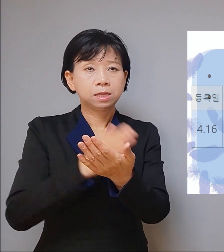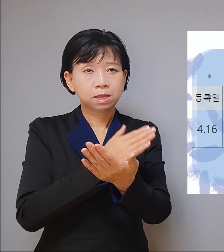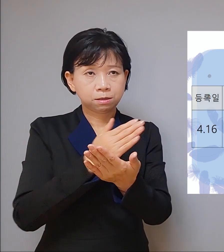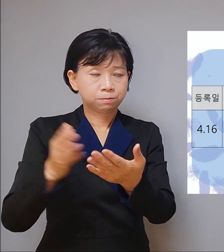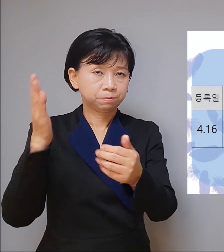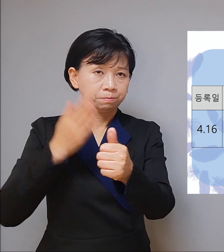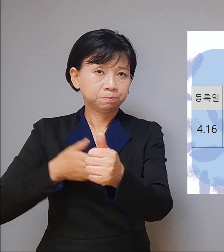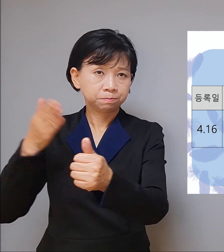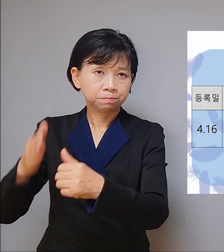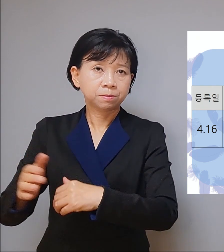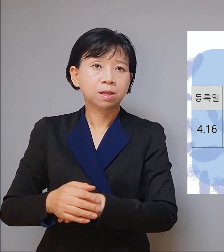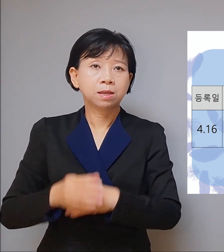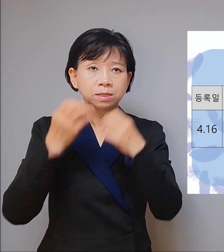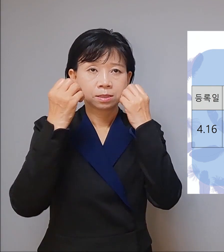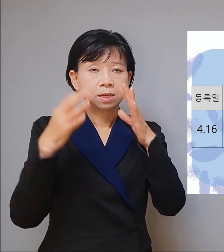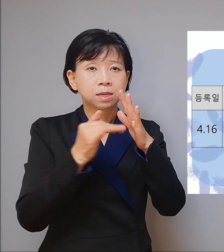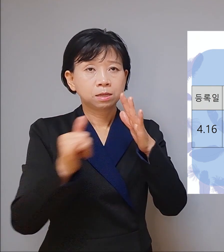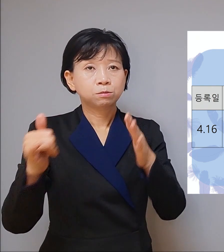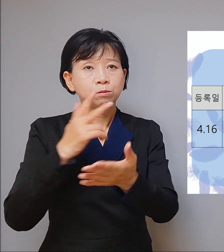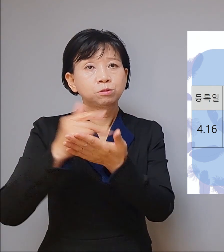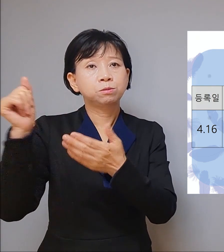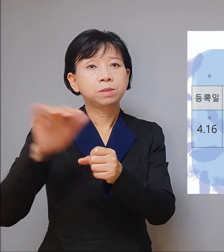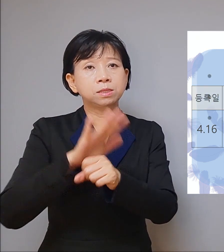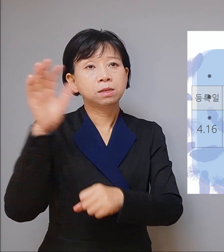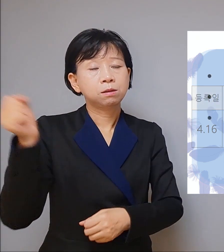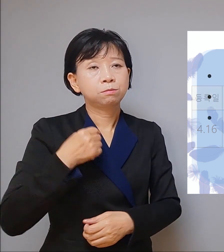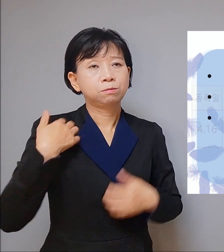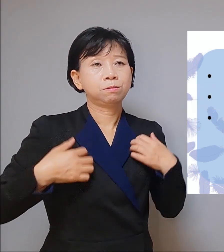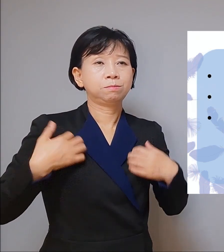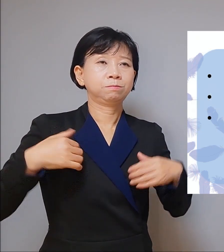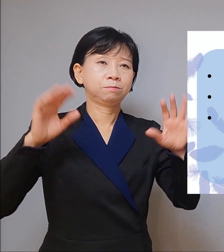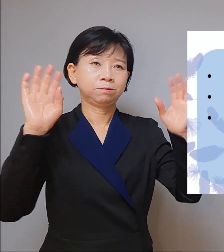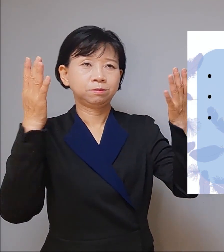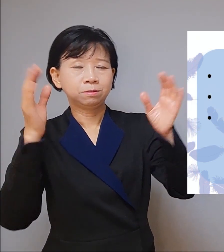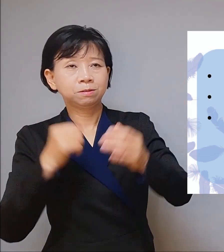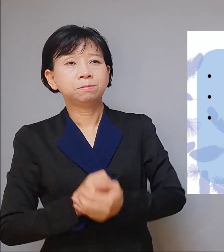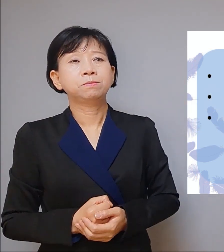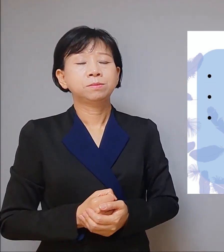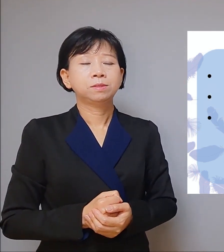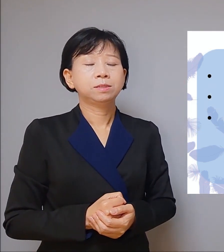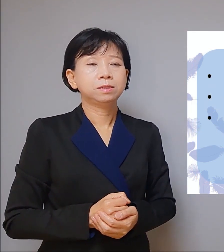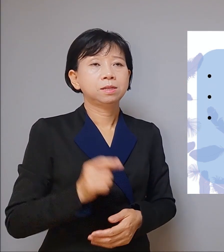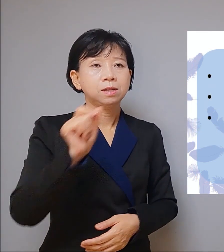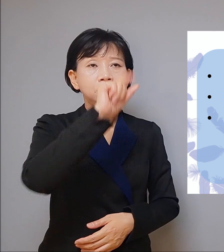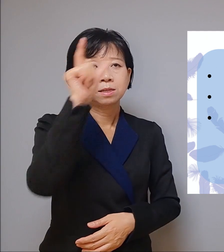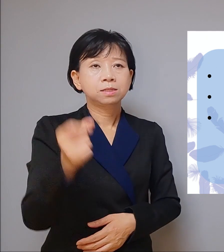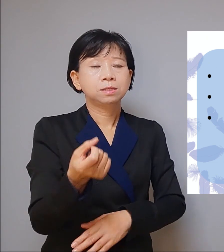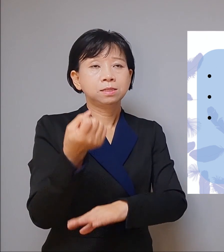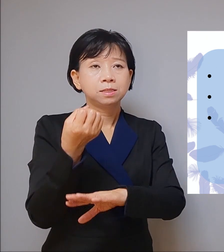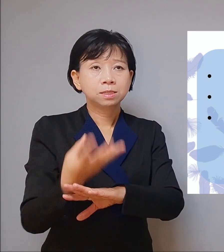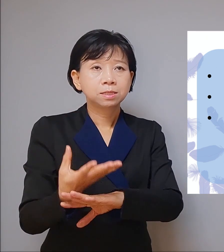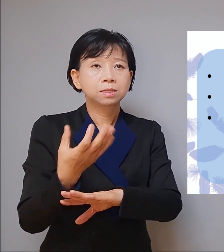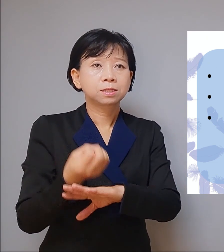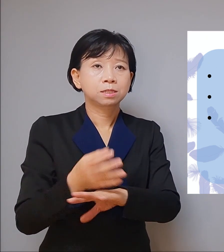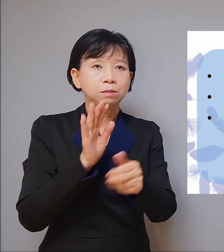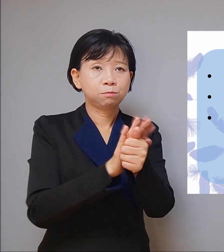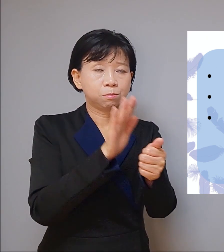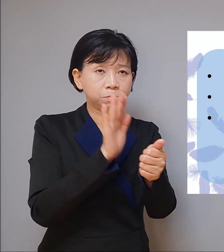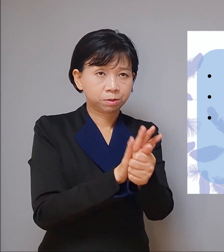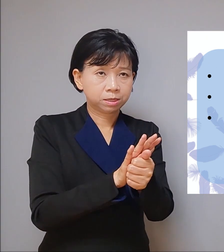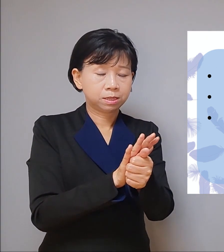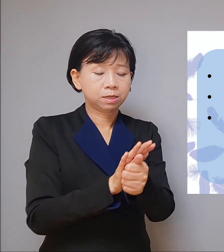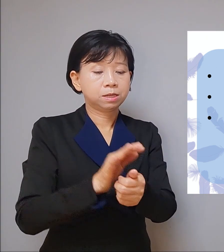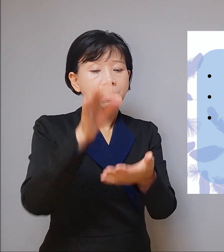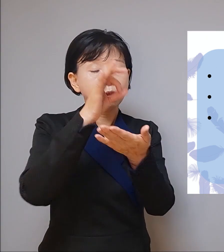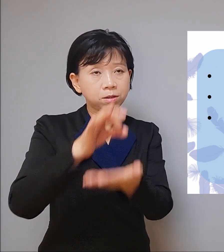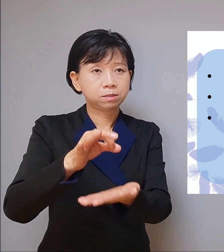나눕니다. 새가족을 주님의 사랑으로 환영합니다. 튀르키예 돕기 헌금을 백석 교단을 통해